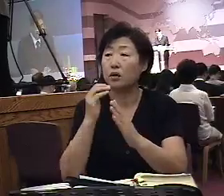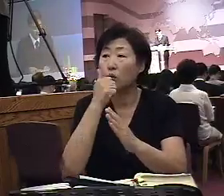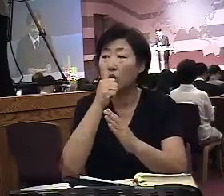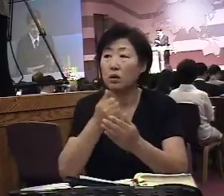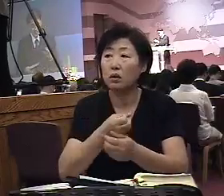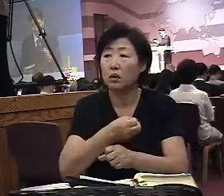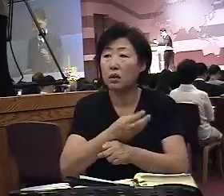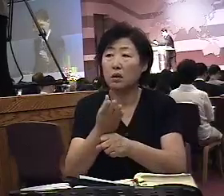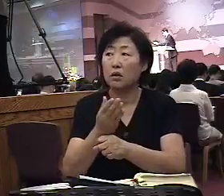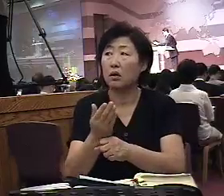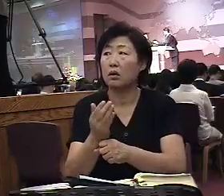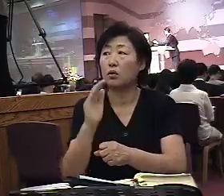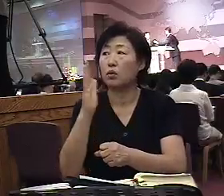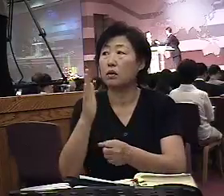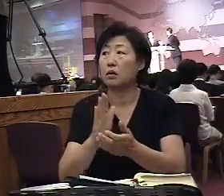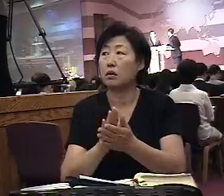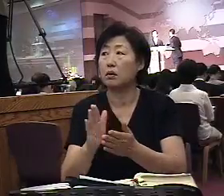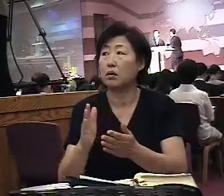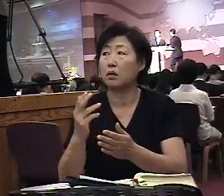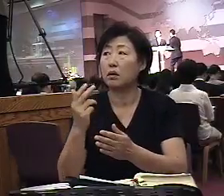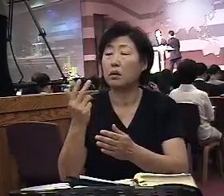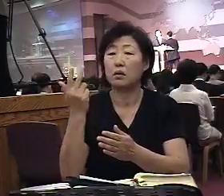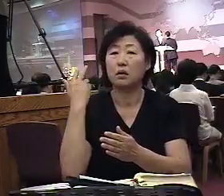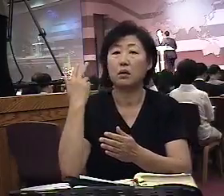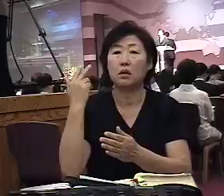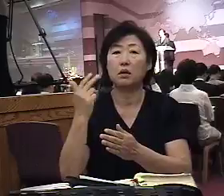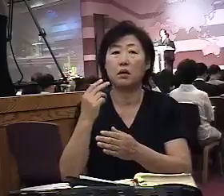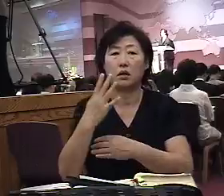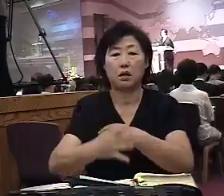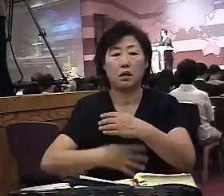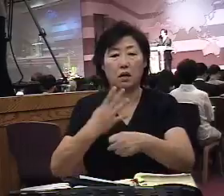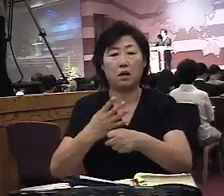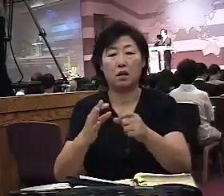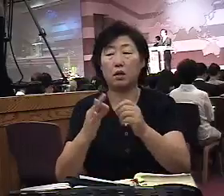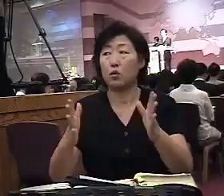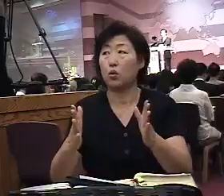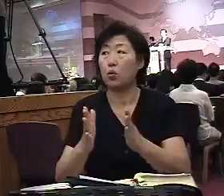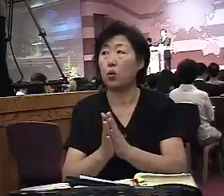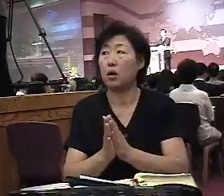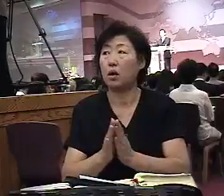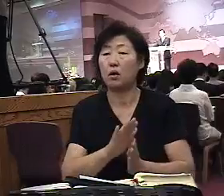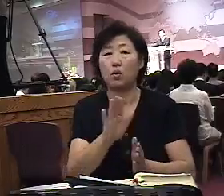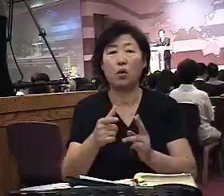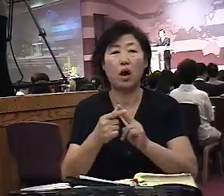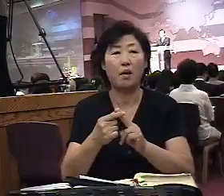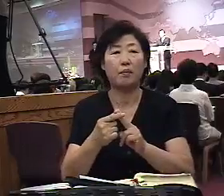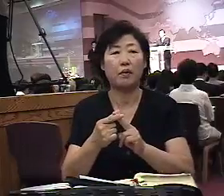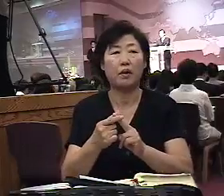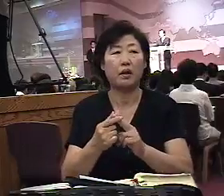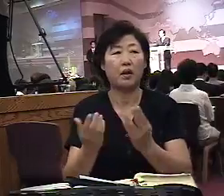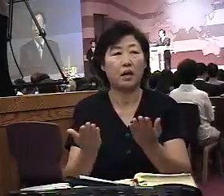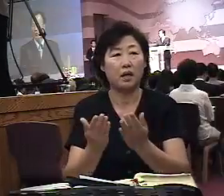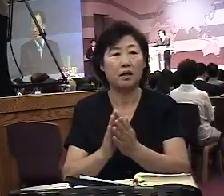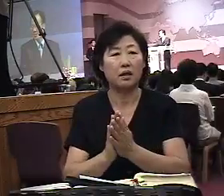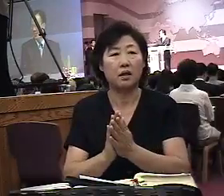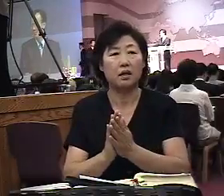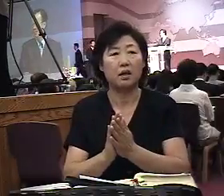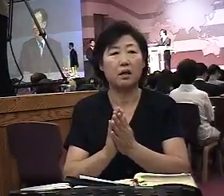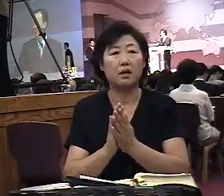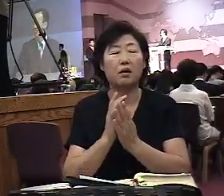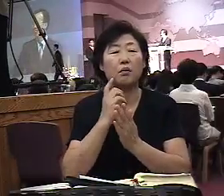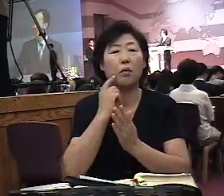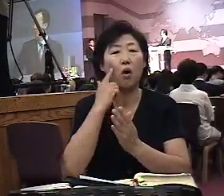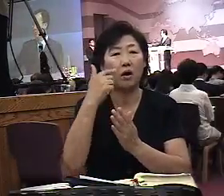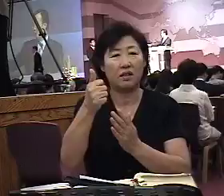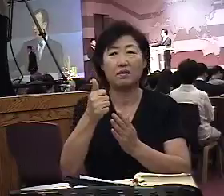전해주시겠습니다. 여러분 지난 거의 4년 동안 우리와 함께 동역하신 한 교육자가